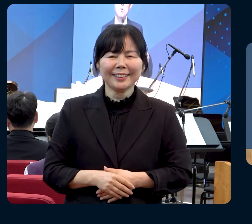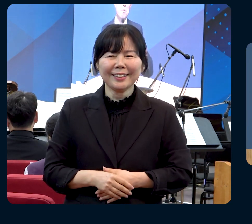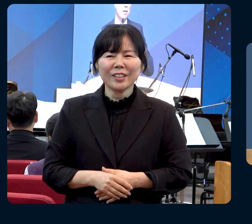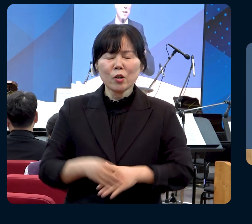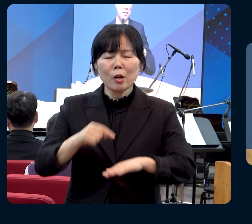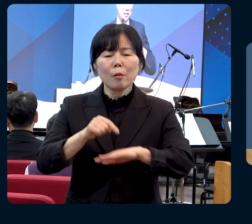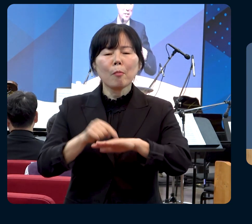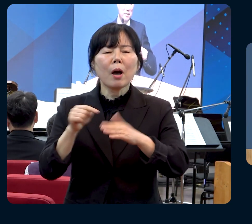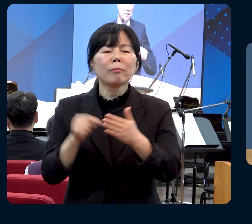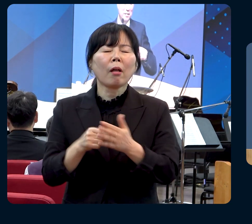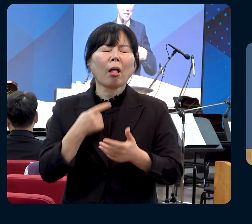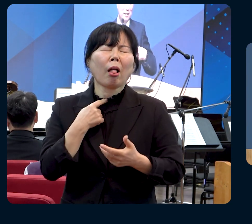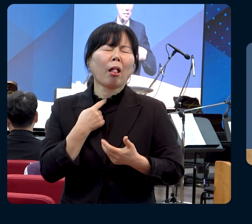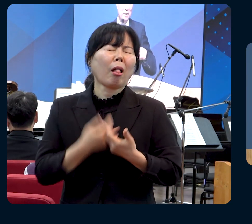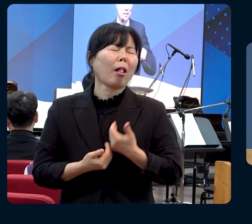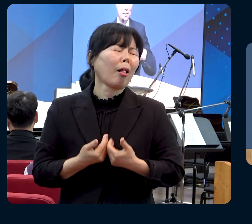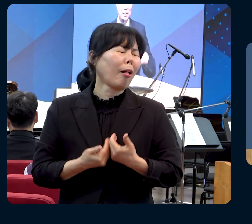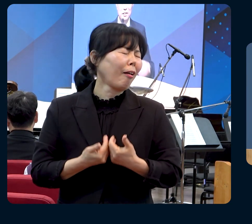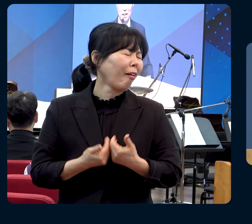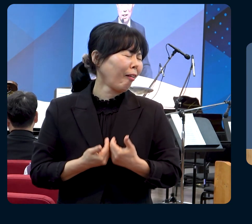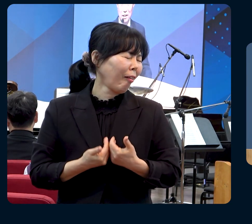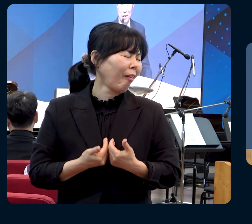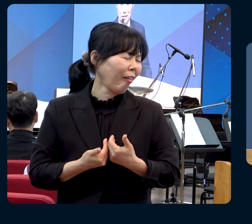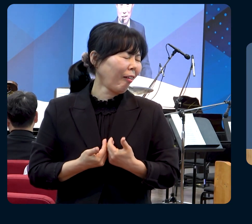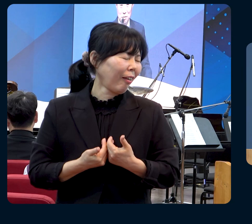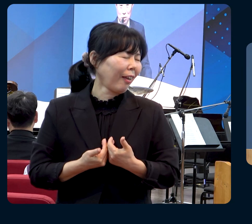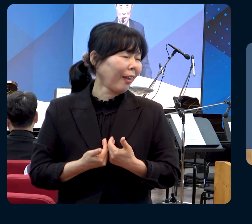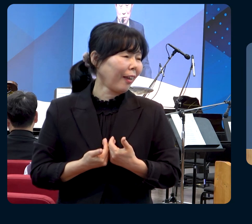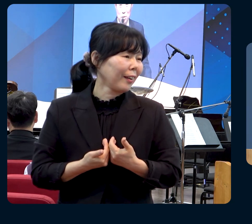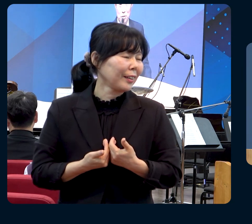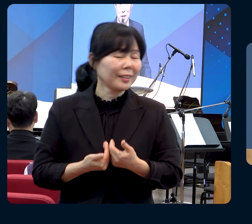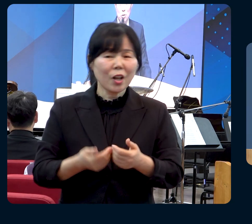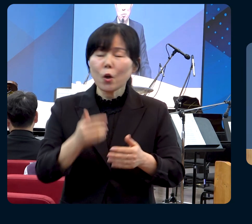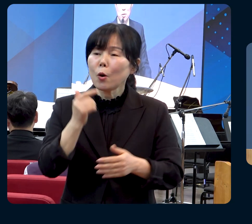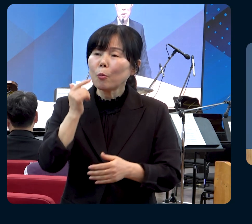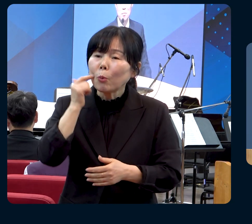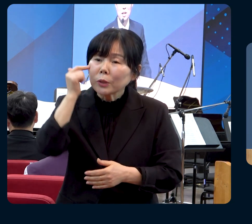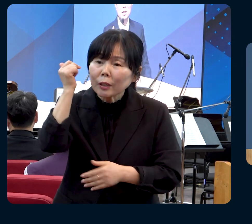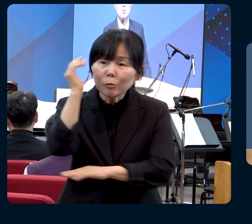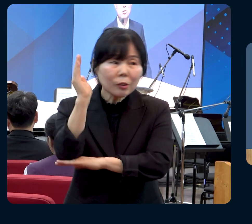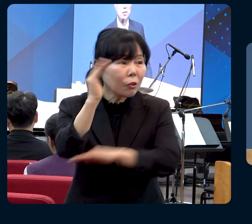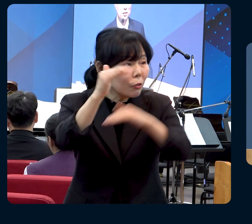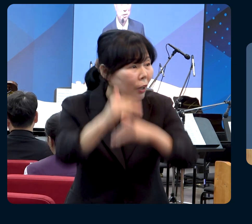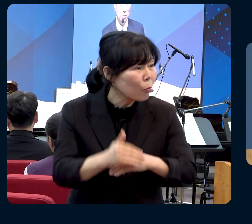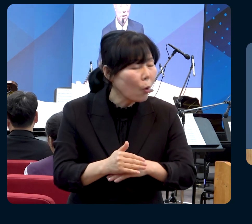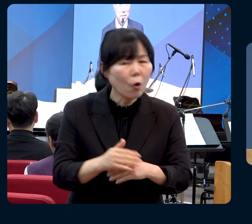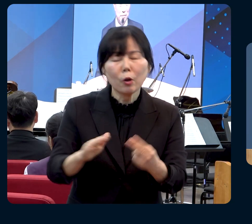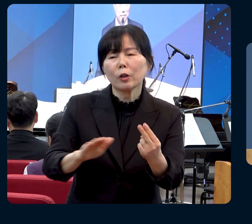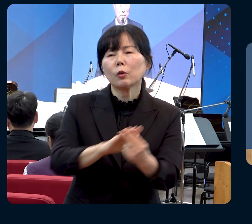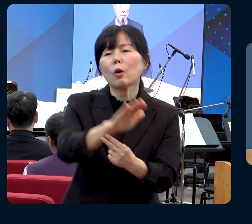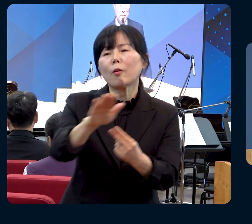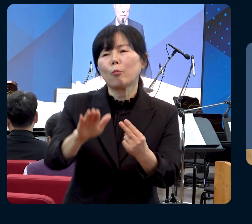마음이 너무 불편한 거예요. 근데 그때 목사님 설교가 요한복음 3장 16절이었습니다.